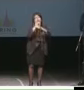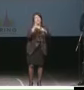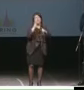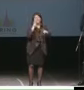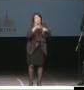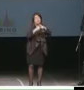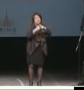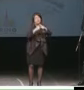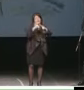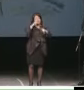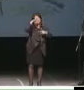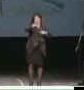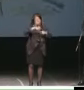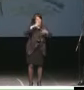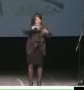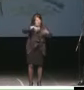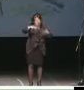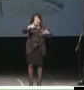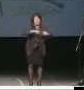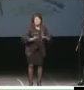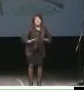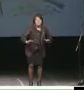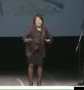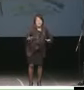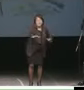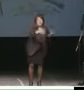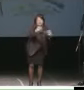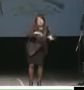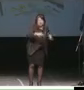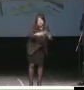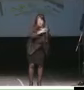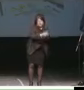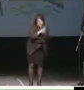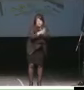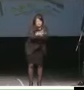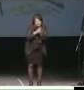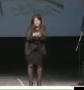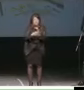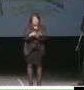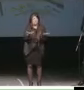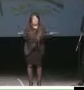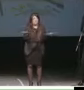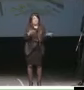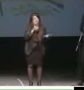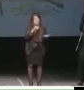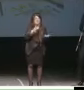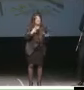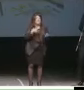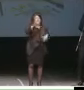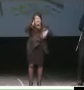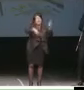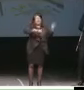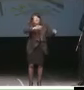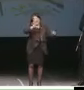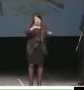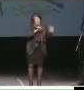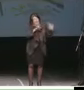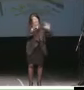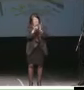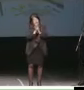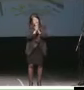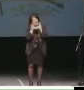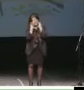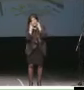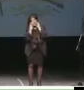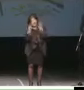bambini e di ragazzi prenotati quindi che dire venite al salone direi che ci sono